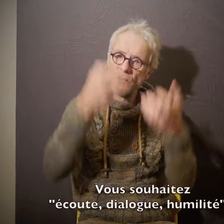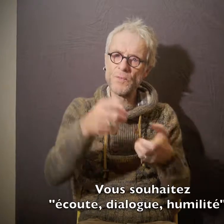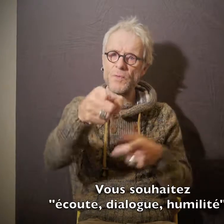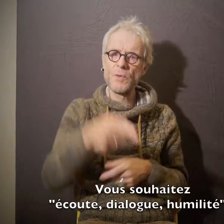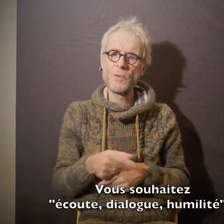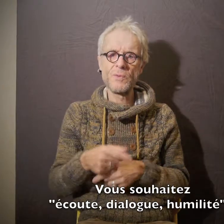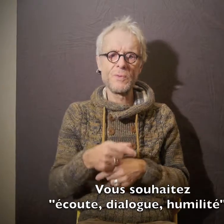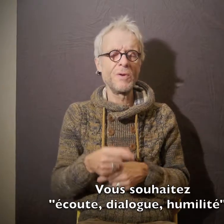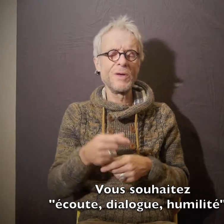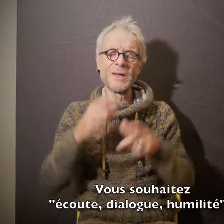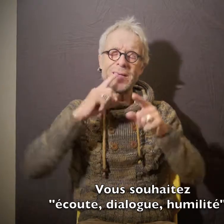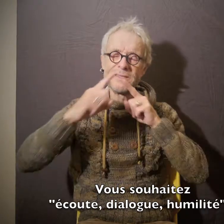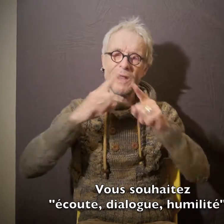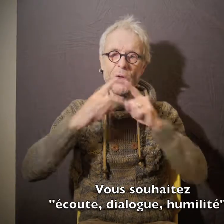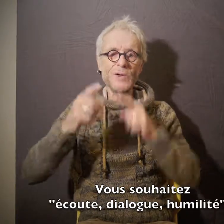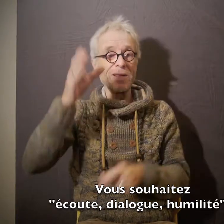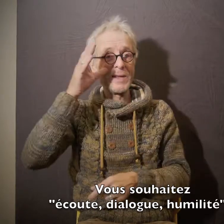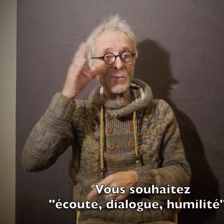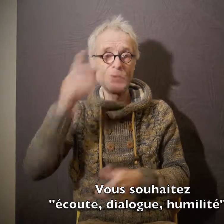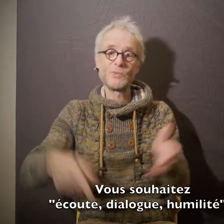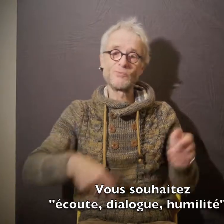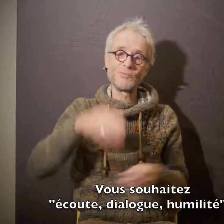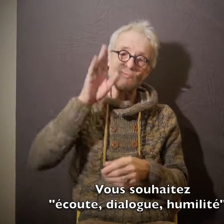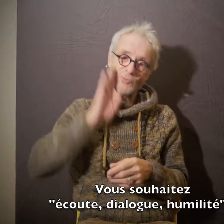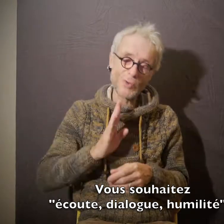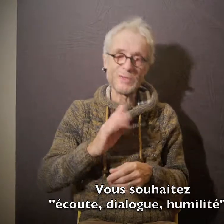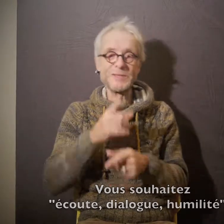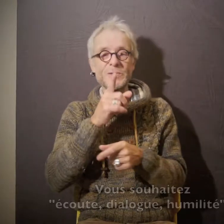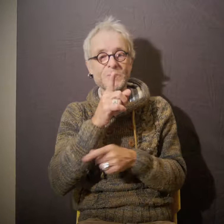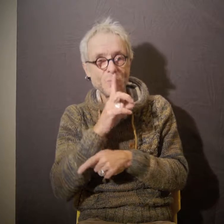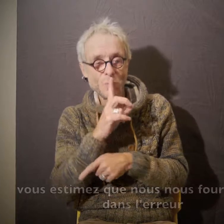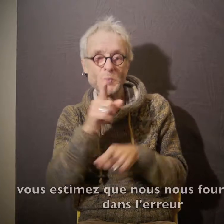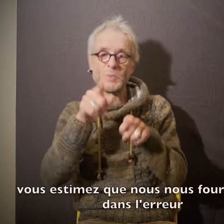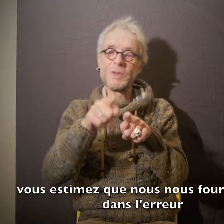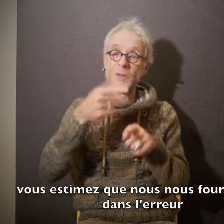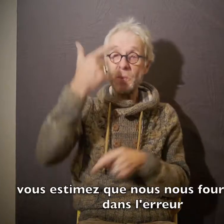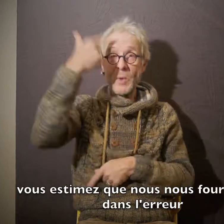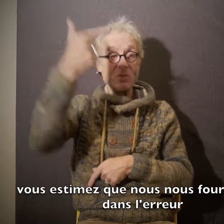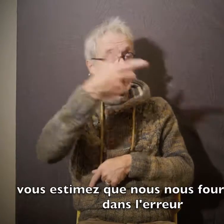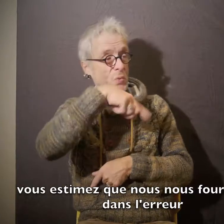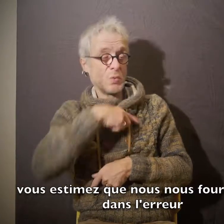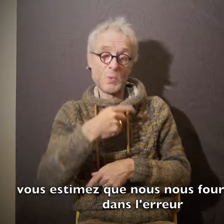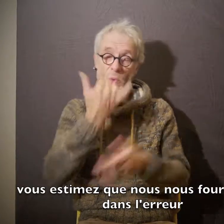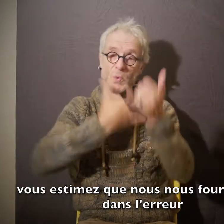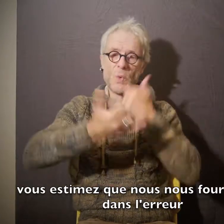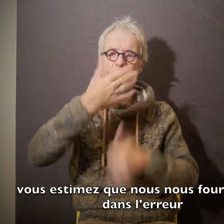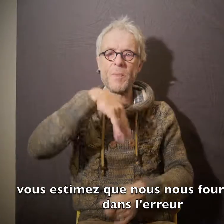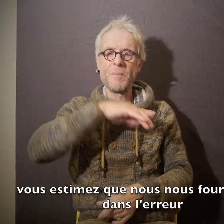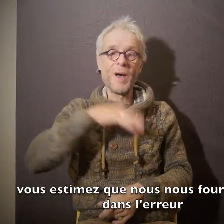Vous souhaitez écoute, dialogue, humilité. Vous estimez que nous nous fourvoyons dans l'erreur quand nous n'écoutons